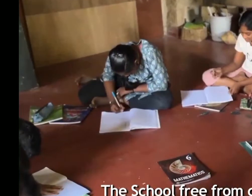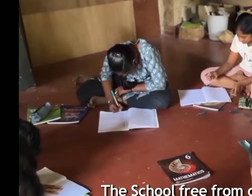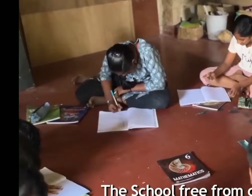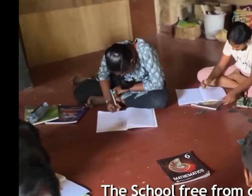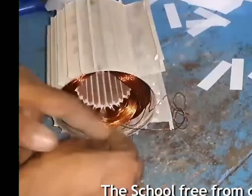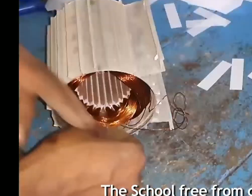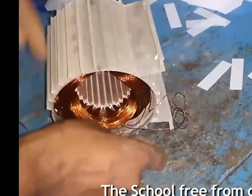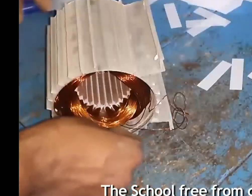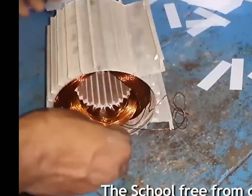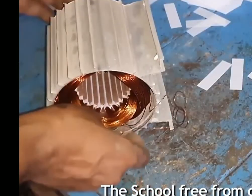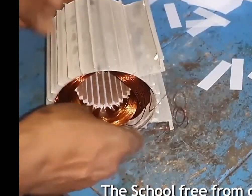सीमा से